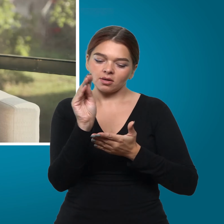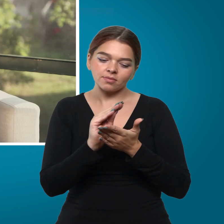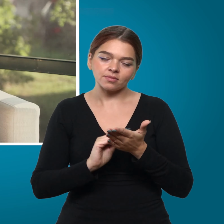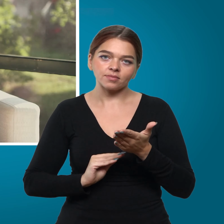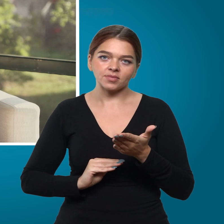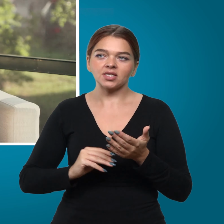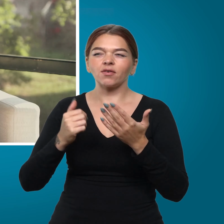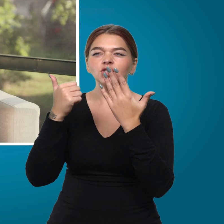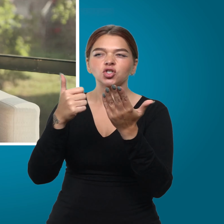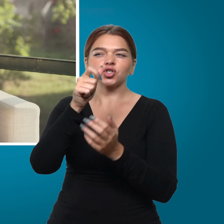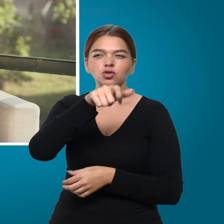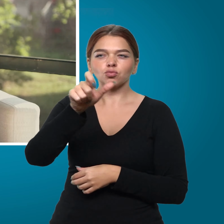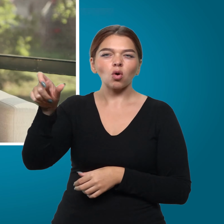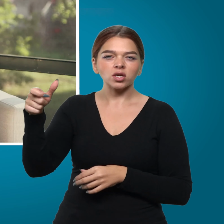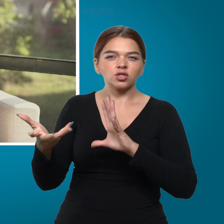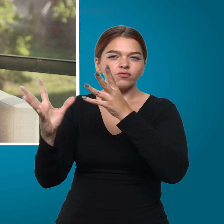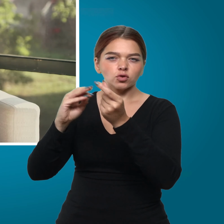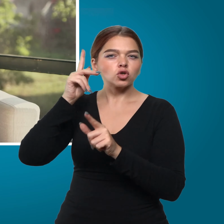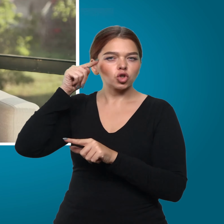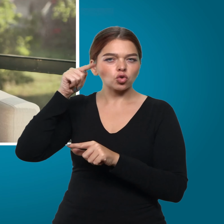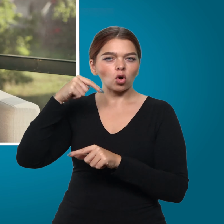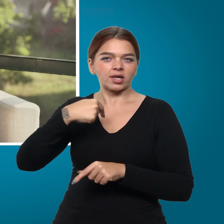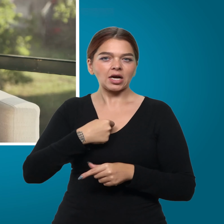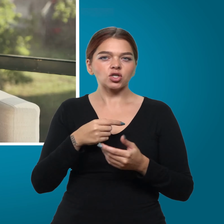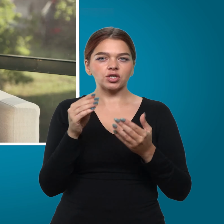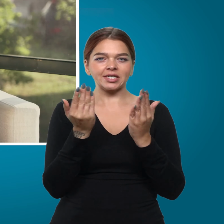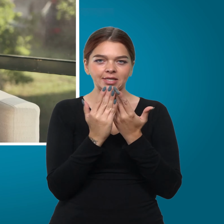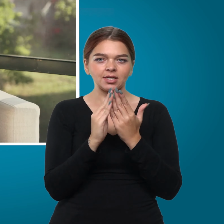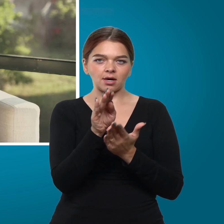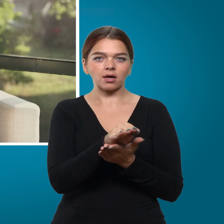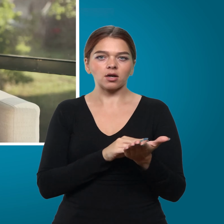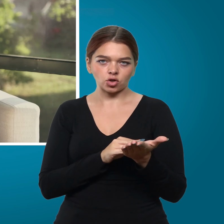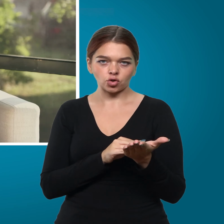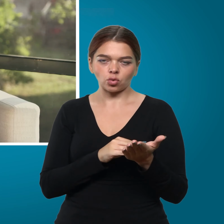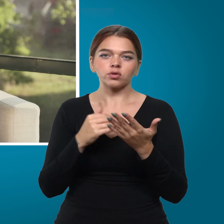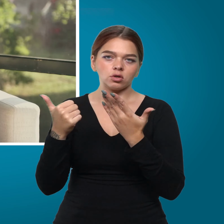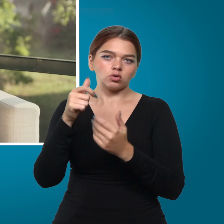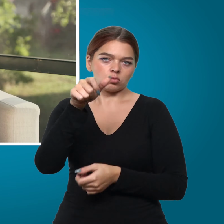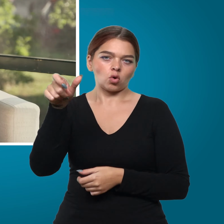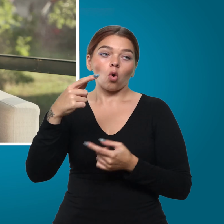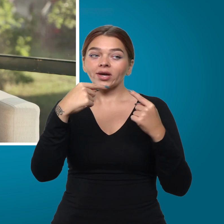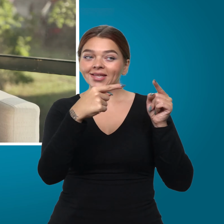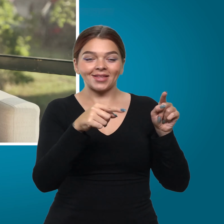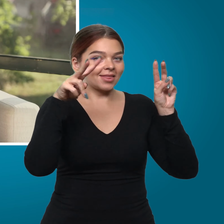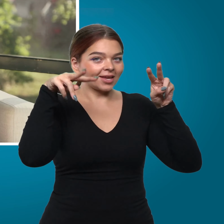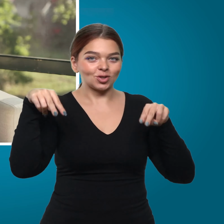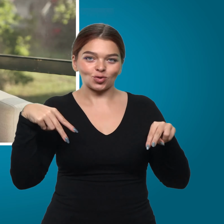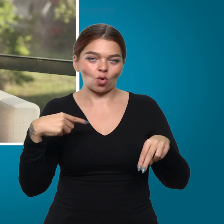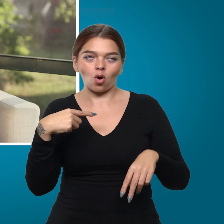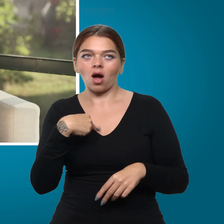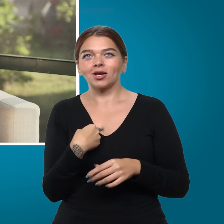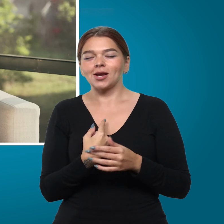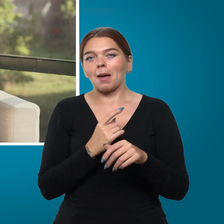priežasčių sugalvoju, nes aš labai norėjau, kad man niekas netrukdytų kūrybiniam procese, tai apie tai, kad rašau knygą, iki paskutinių momentų žinojo 6 ar 7